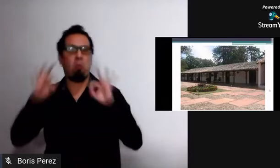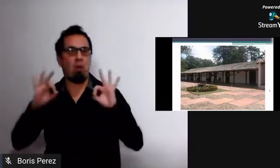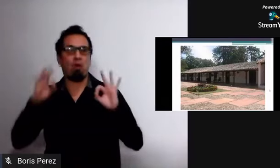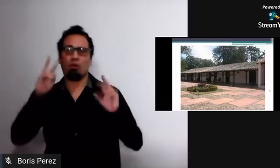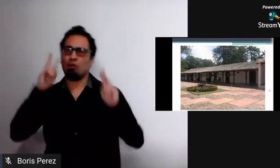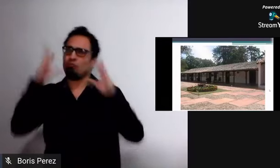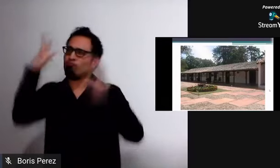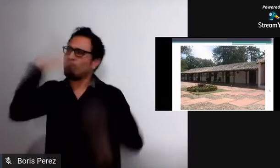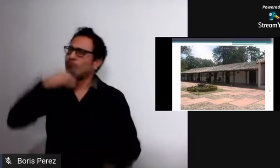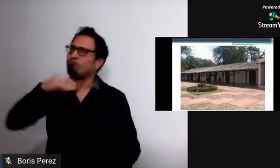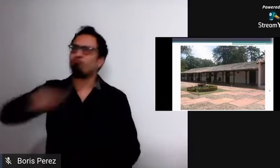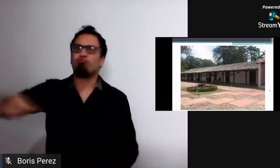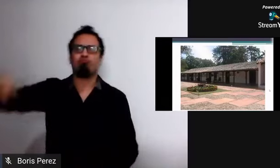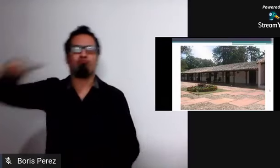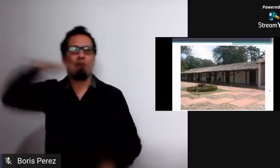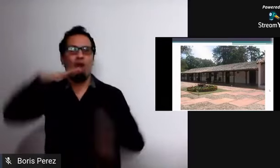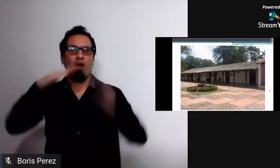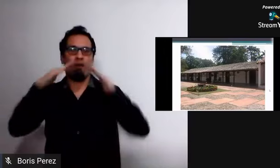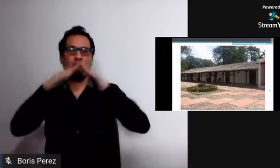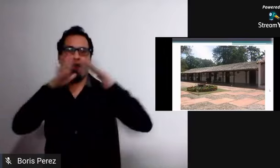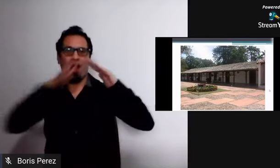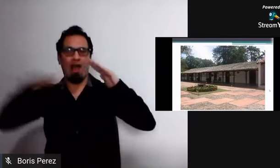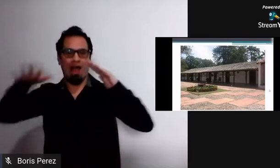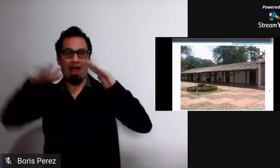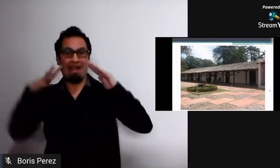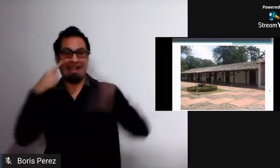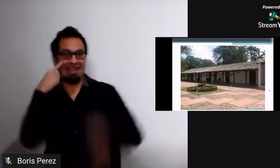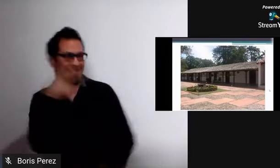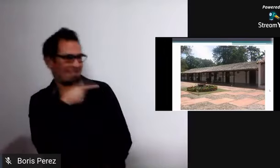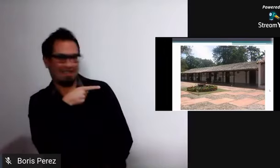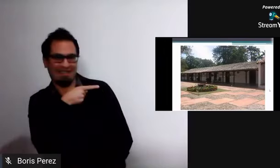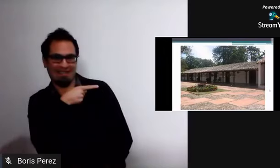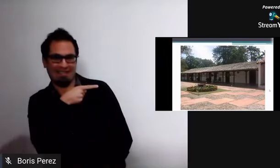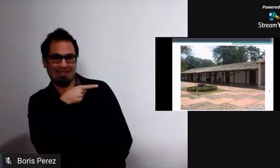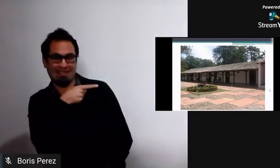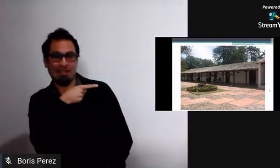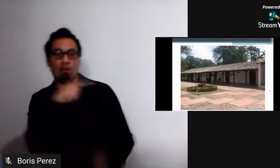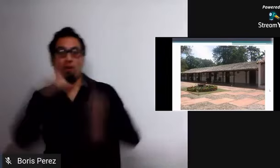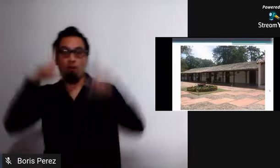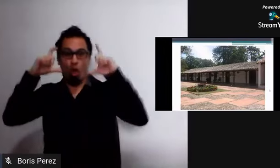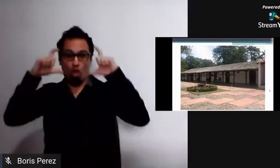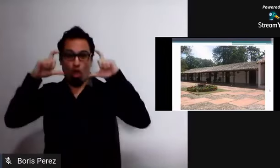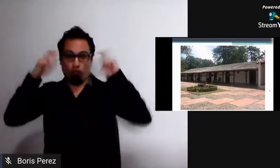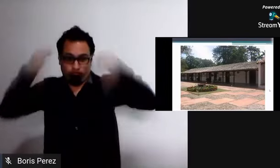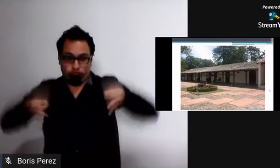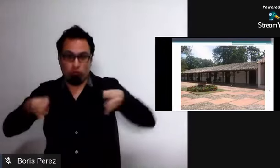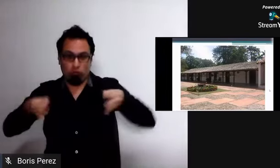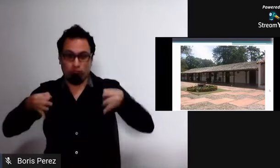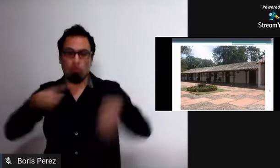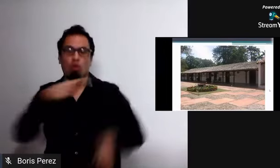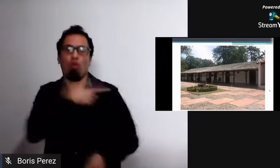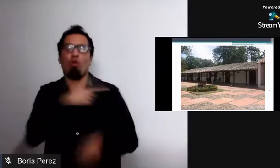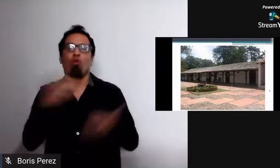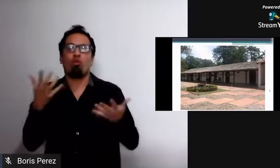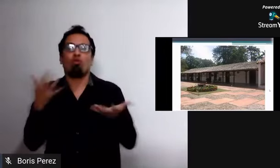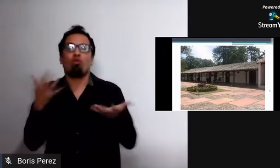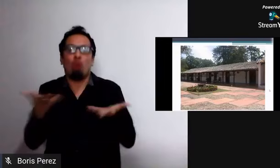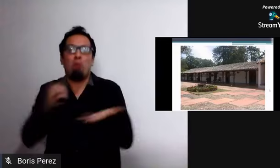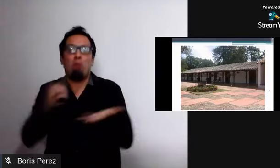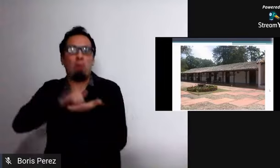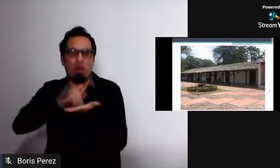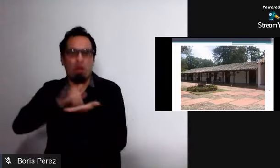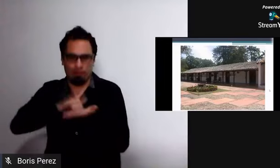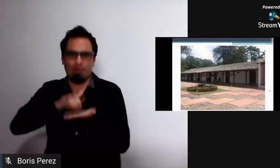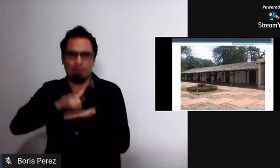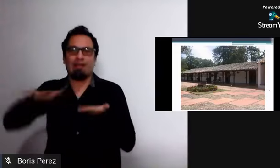del Rosario. Tuvo una infancia muy bonita en una casa. Esta es la casa